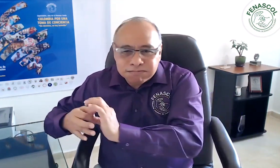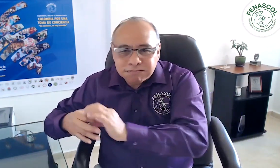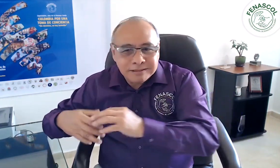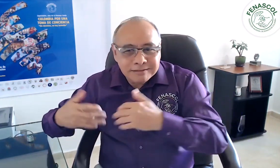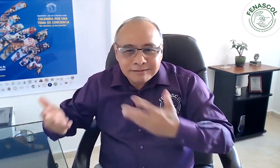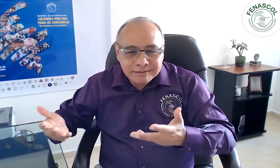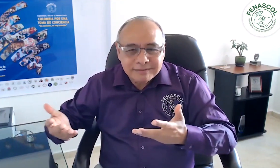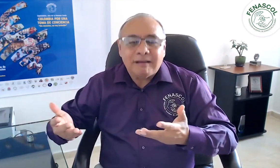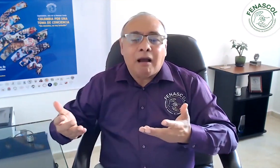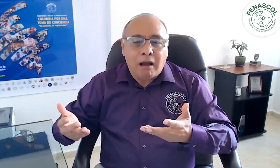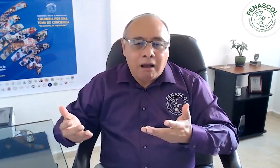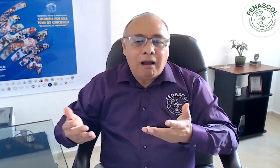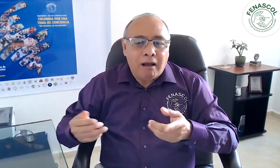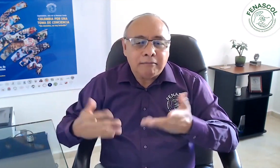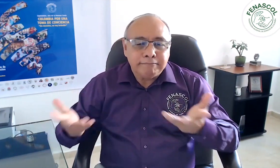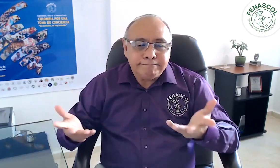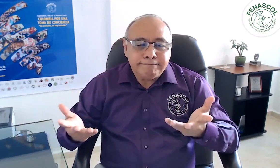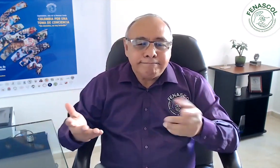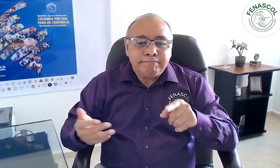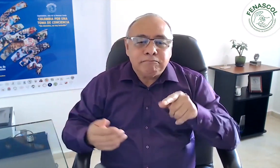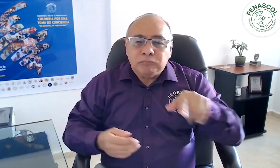de conciencia a la acción.